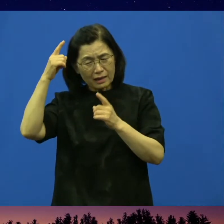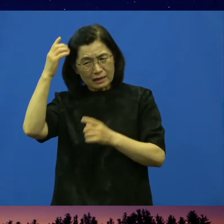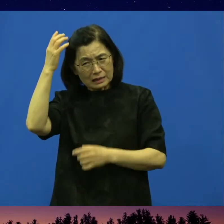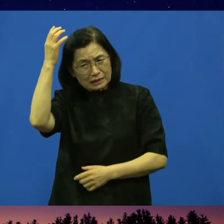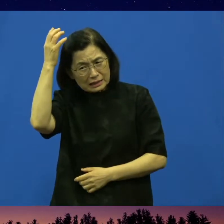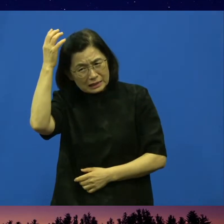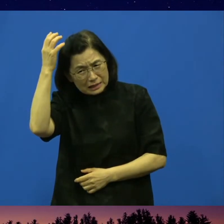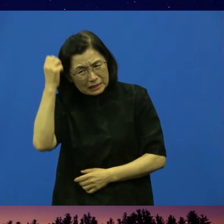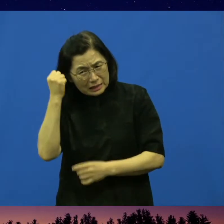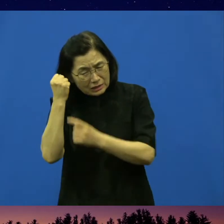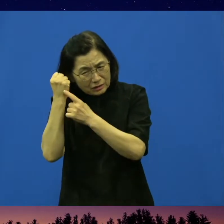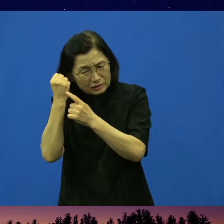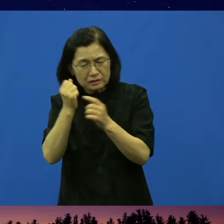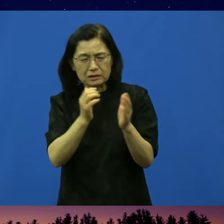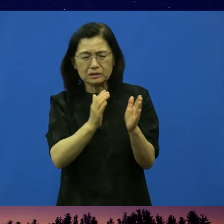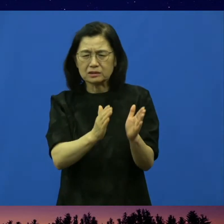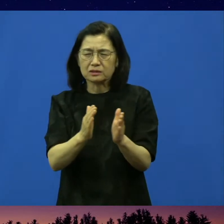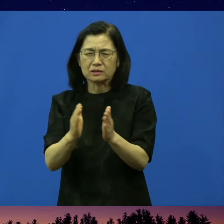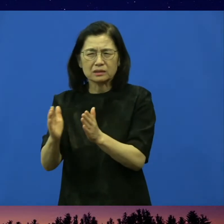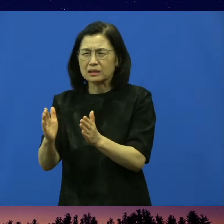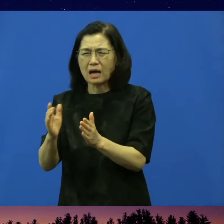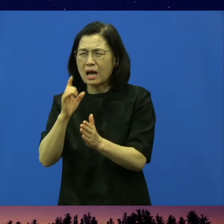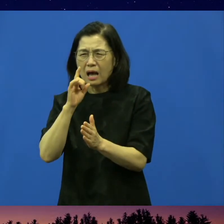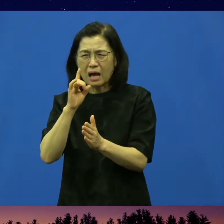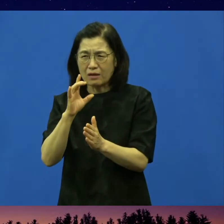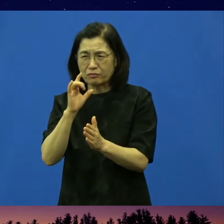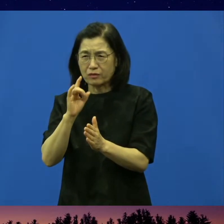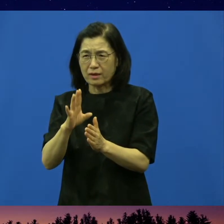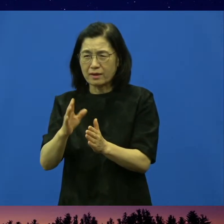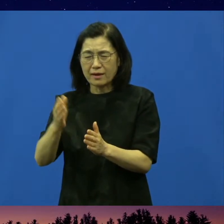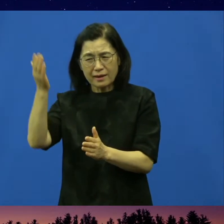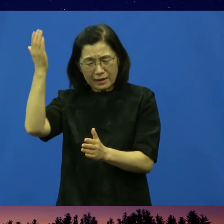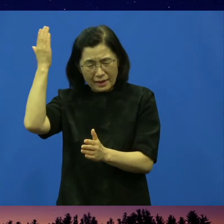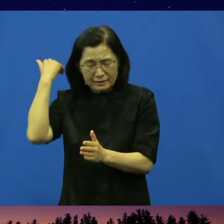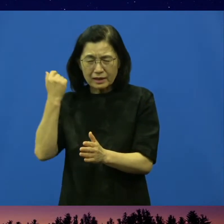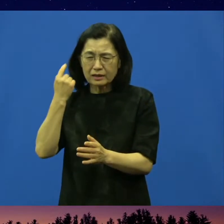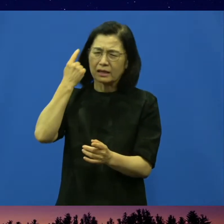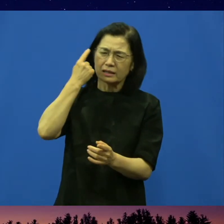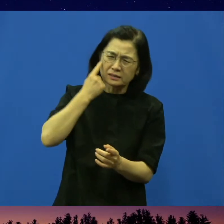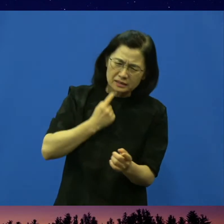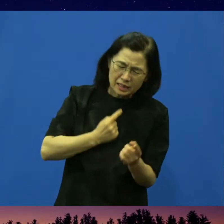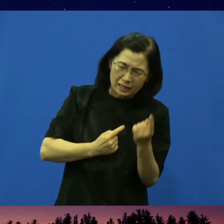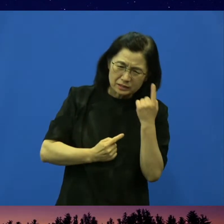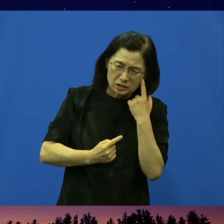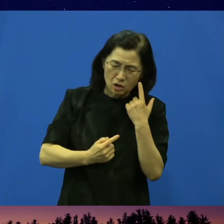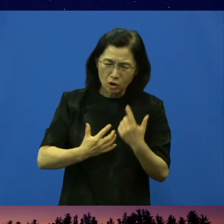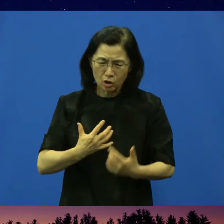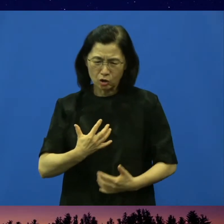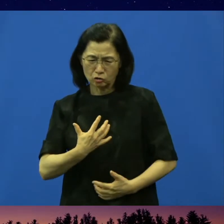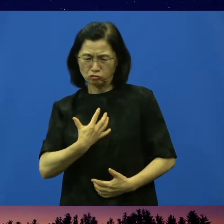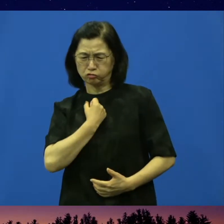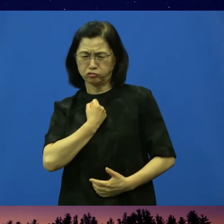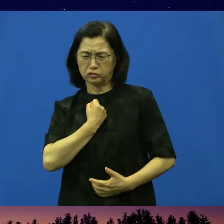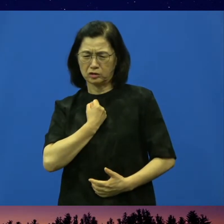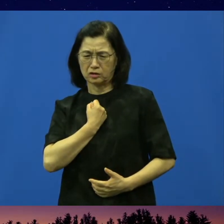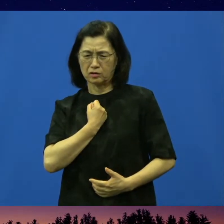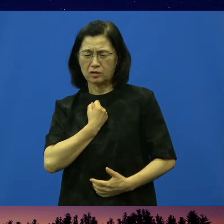이 과거를 잘 해석해줘야 돼. 어떤 분은 과거의 상처, 과거의 트라우마, 그게 갇혀있는 분들도 계세요.